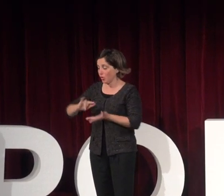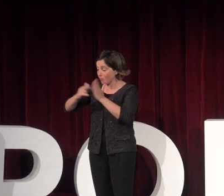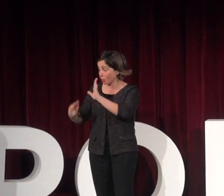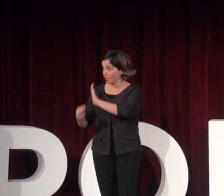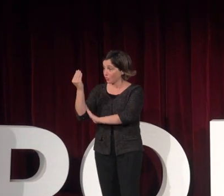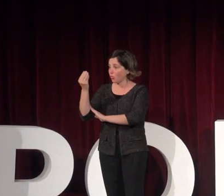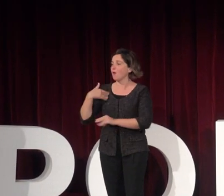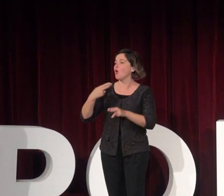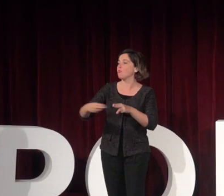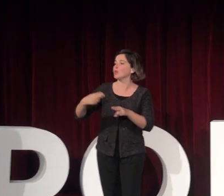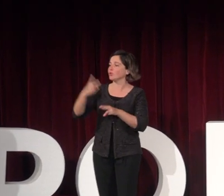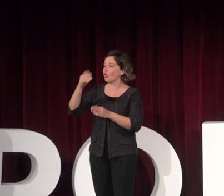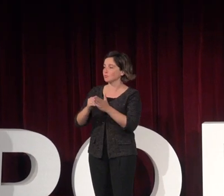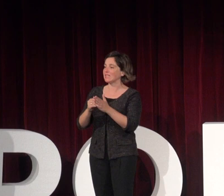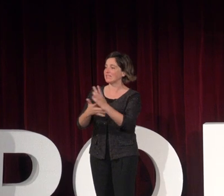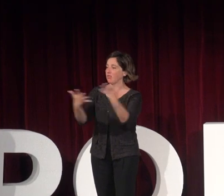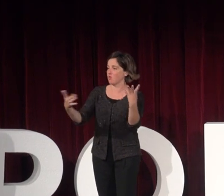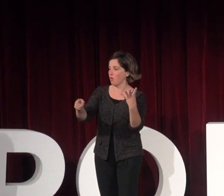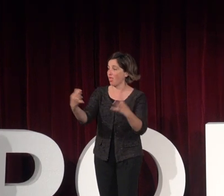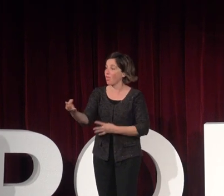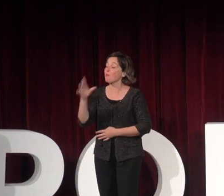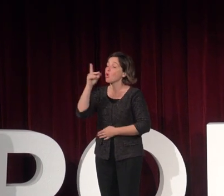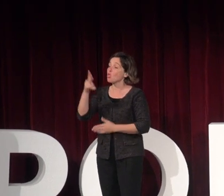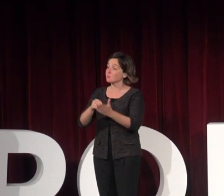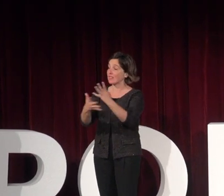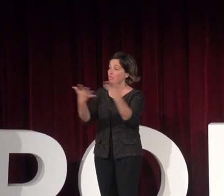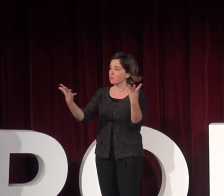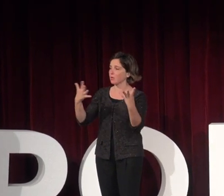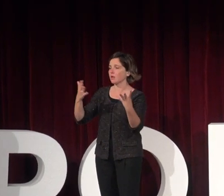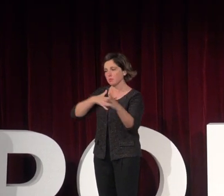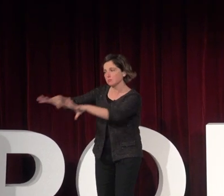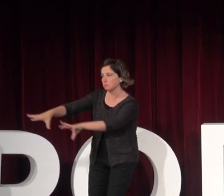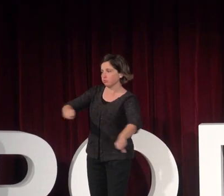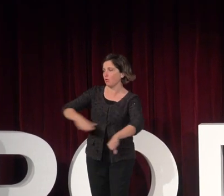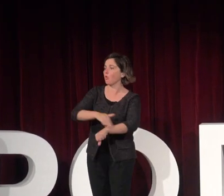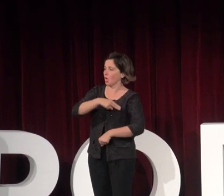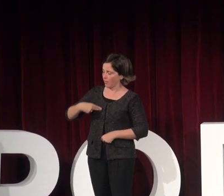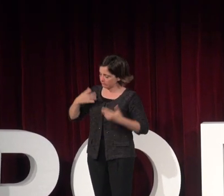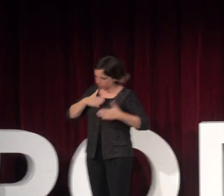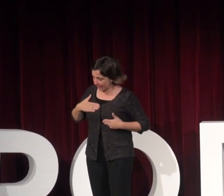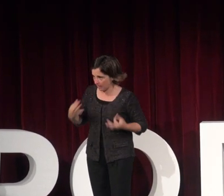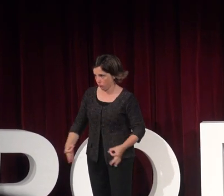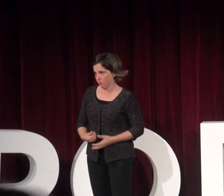debe ser un proyecto político en 2019, porque en 2019 queremos gobernar Cantabria.